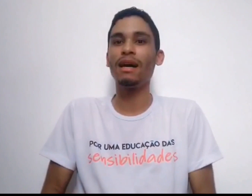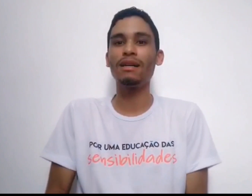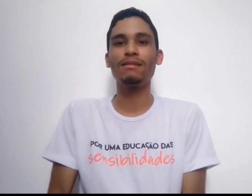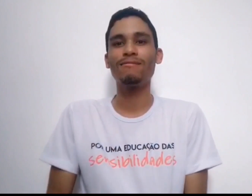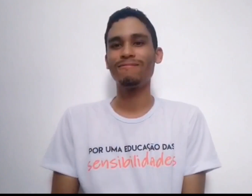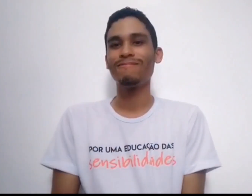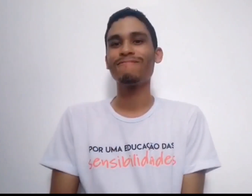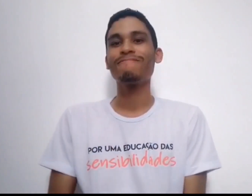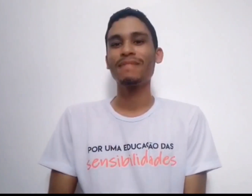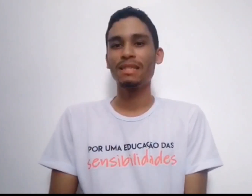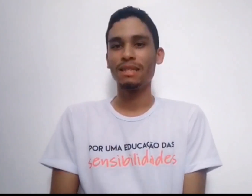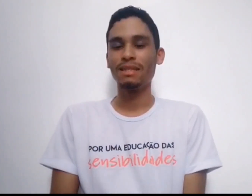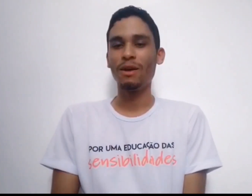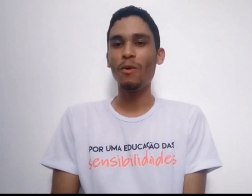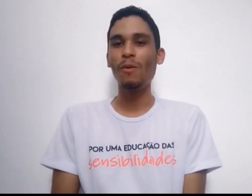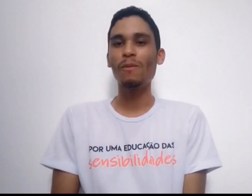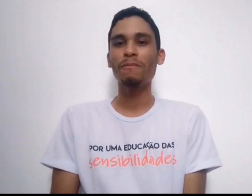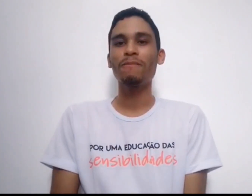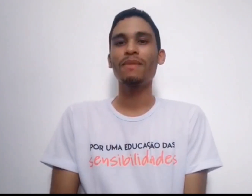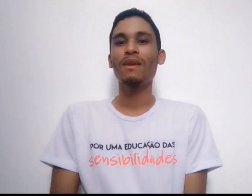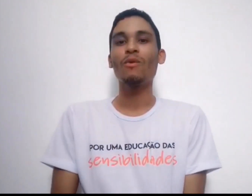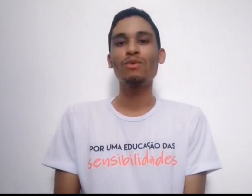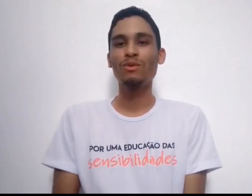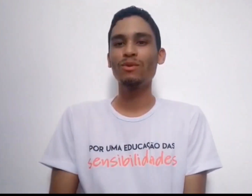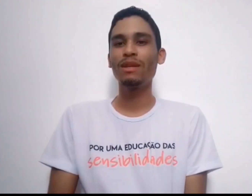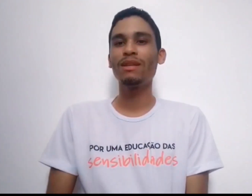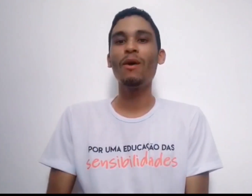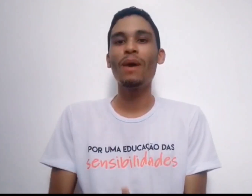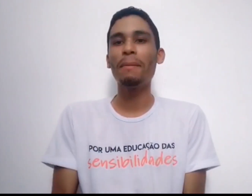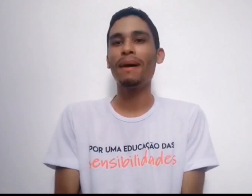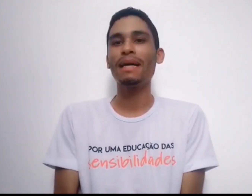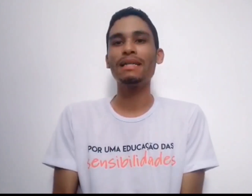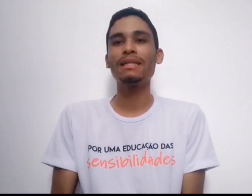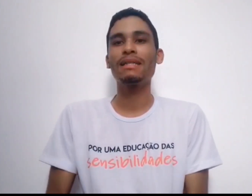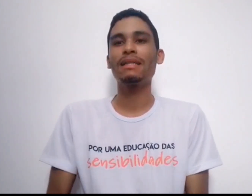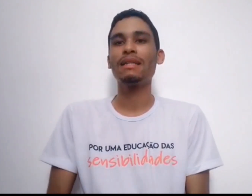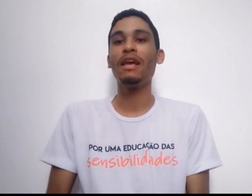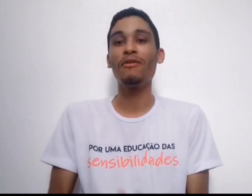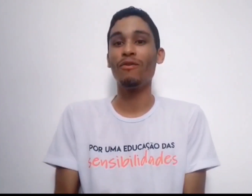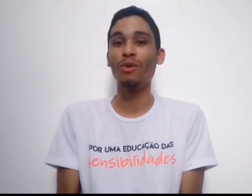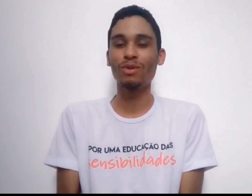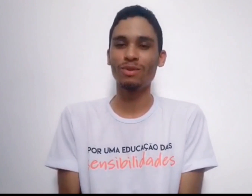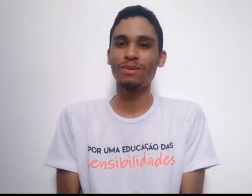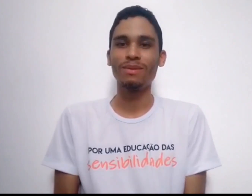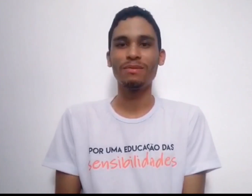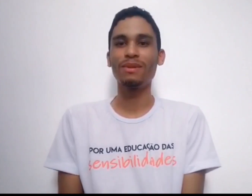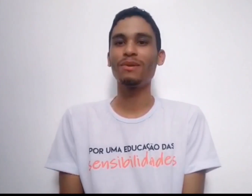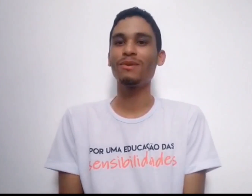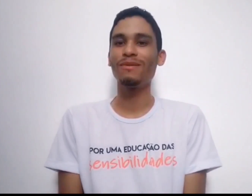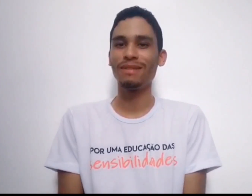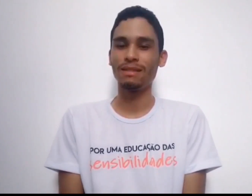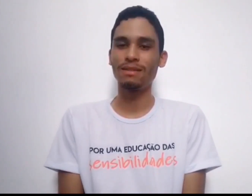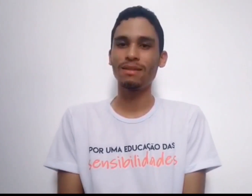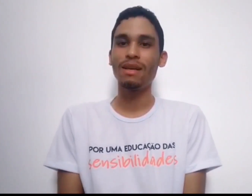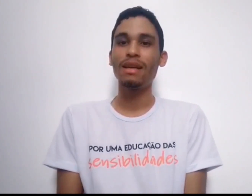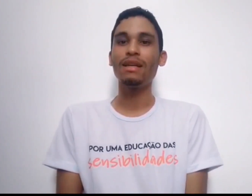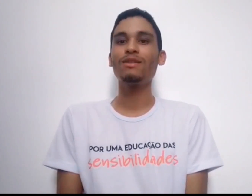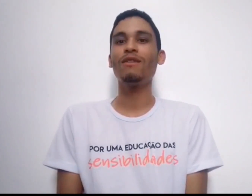chatear. Então, o surdo ele não é mais nervoso do que os ouvintes. Ele só vive